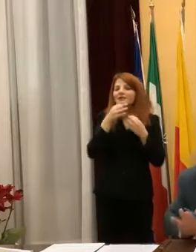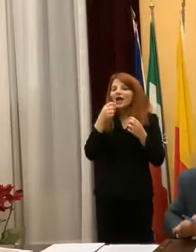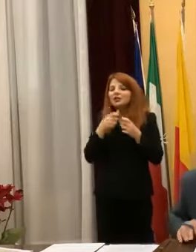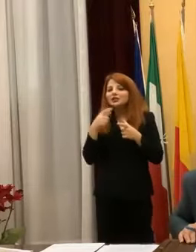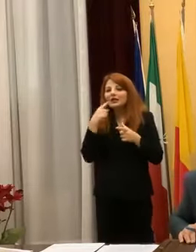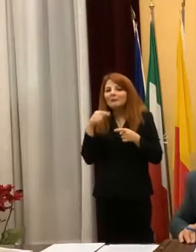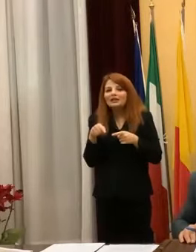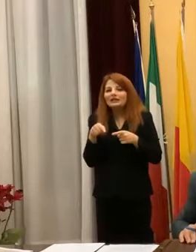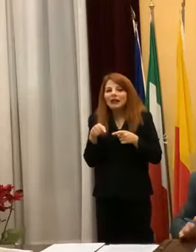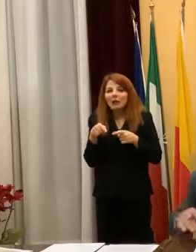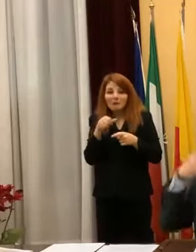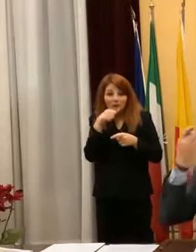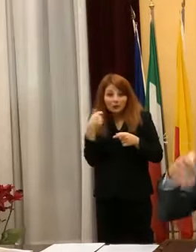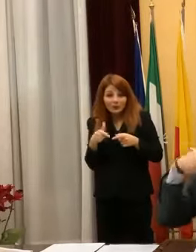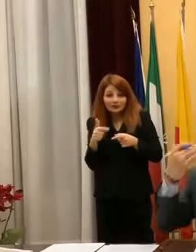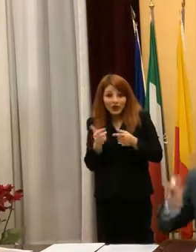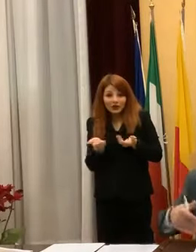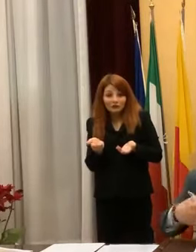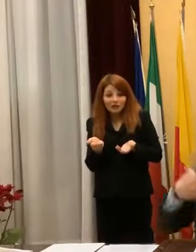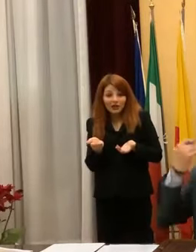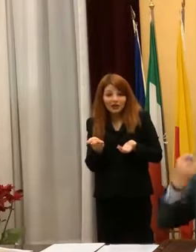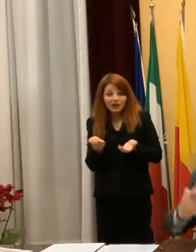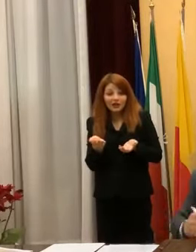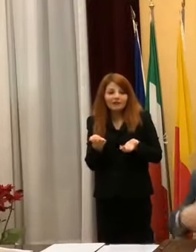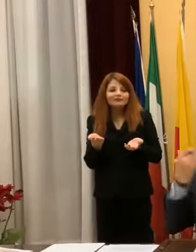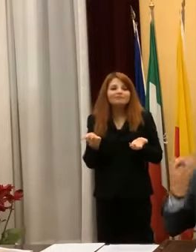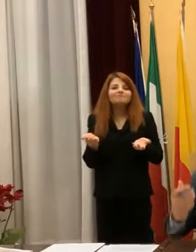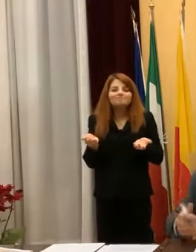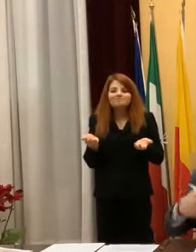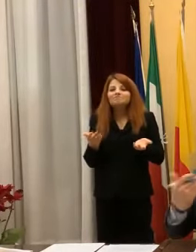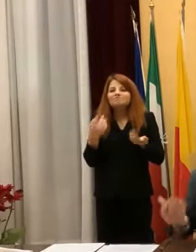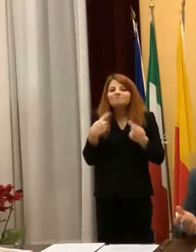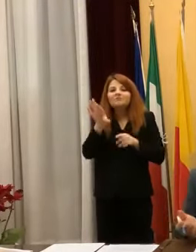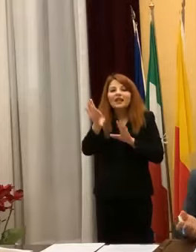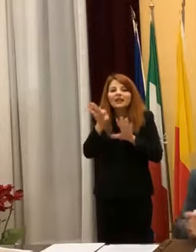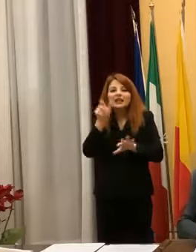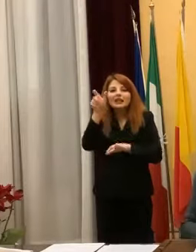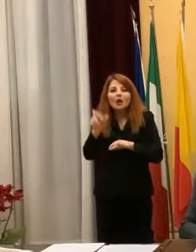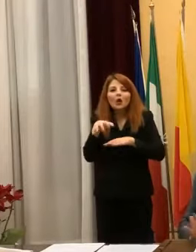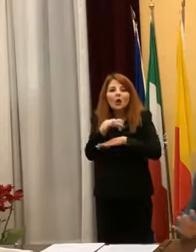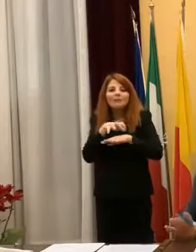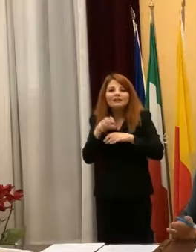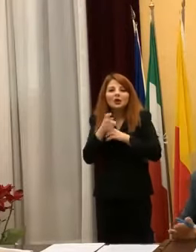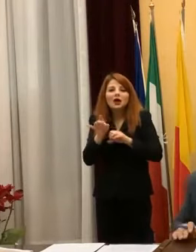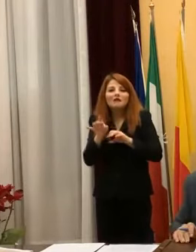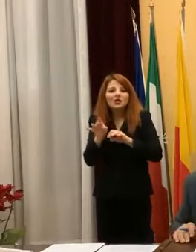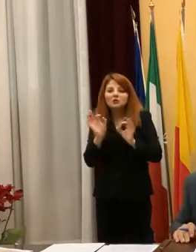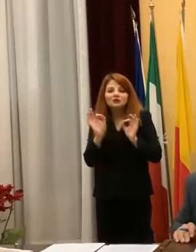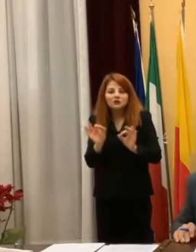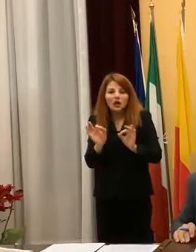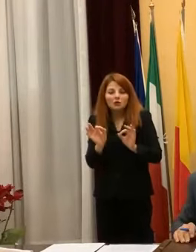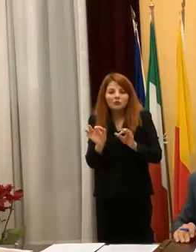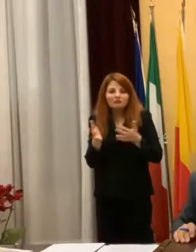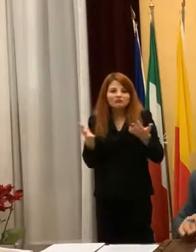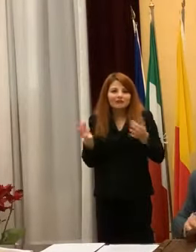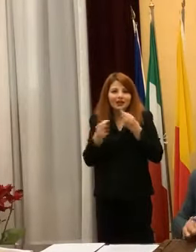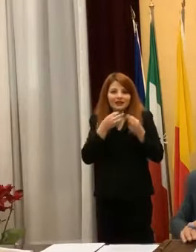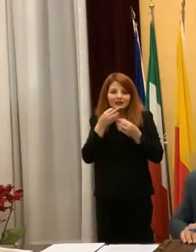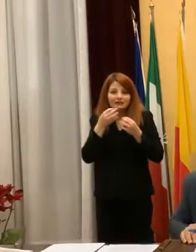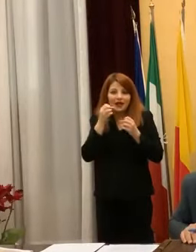nessun commissario. E si va avanti così, facendo finta che il problema non esistesse a Messina,